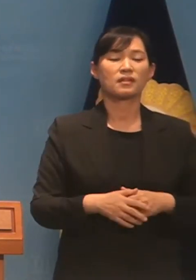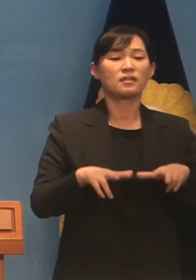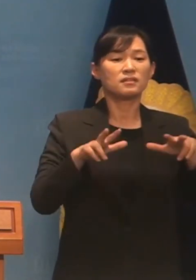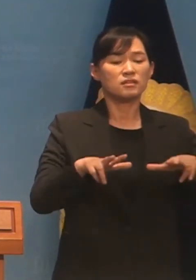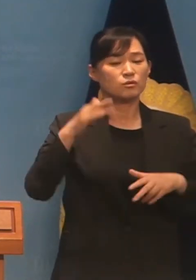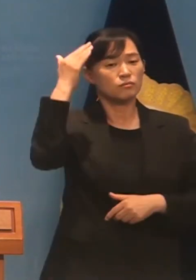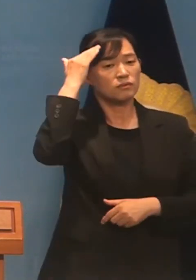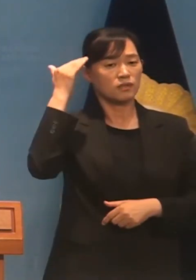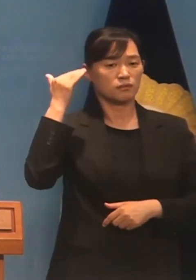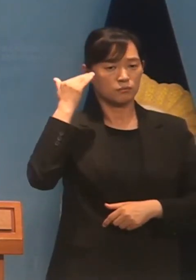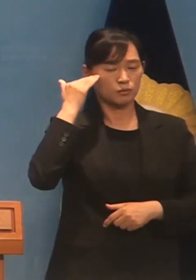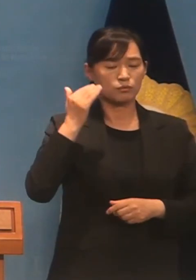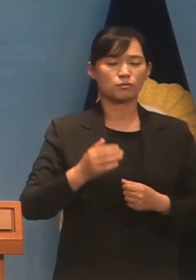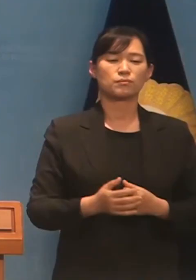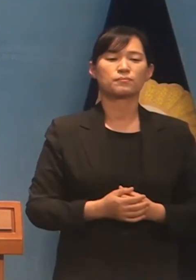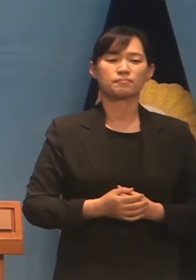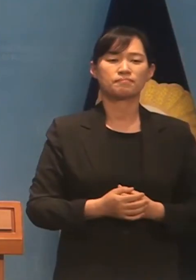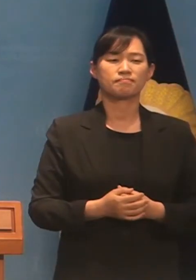지금 대한민국은